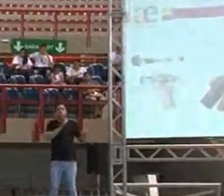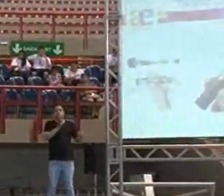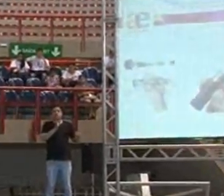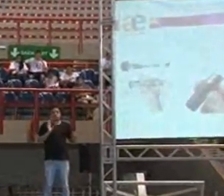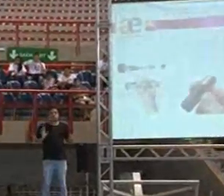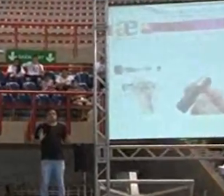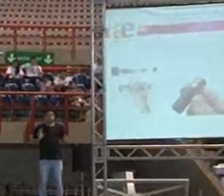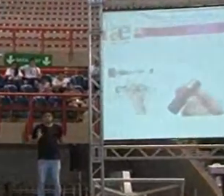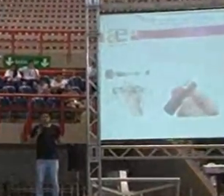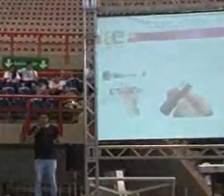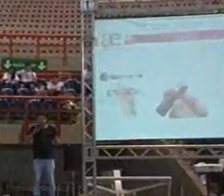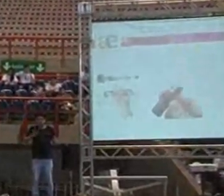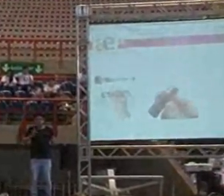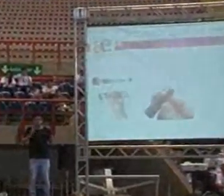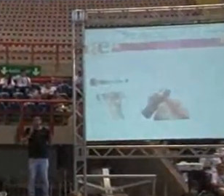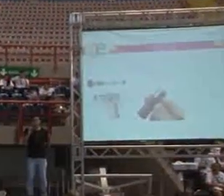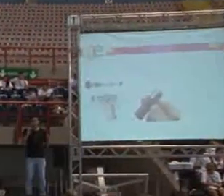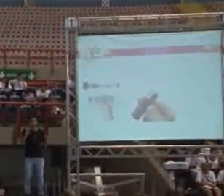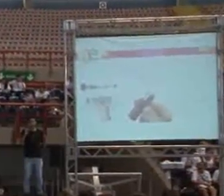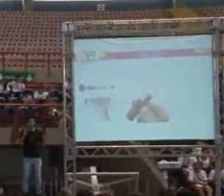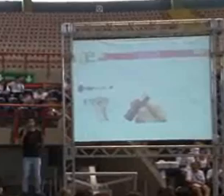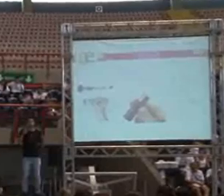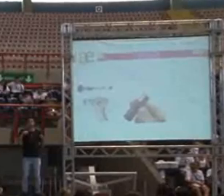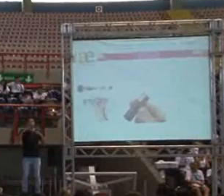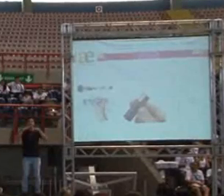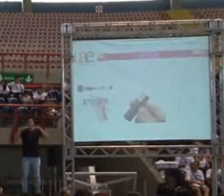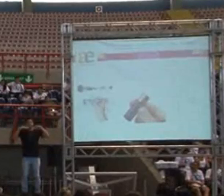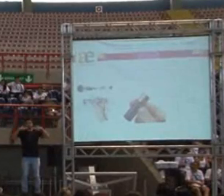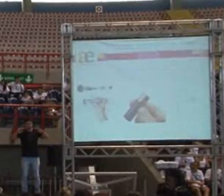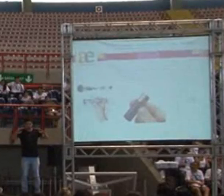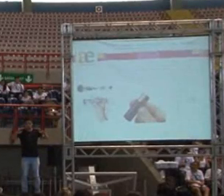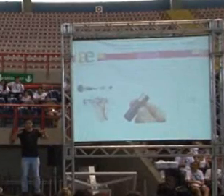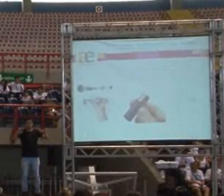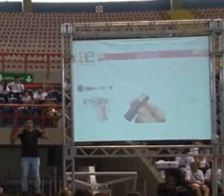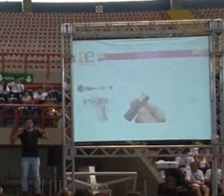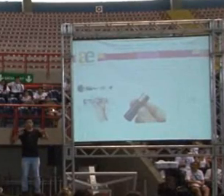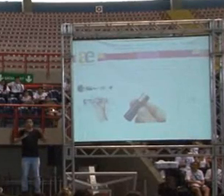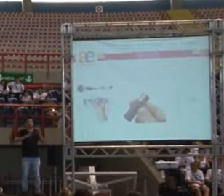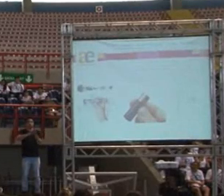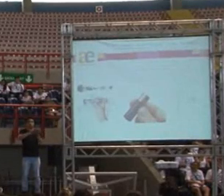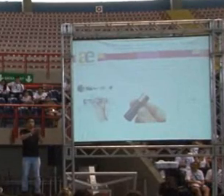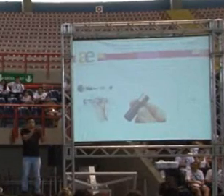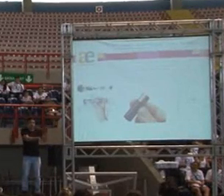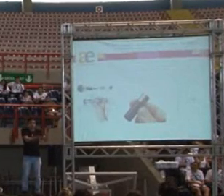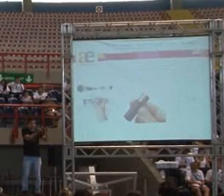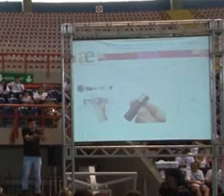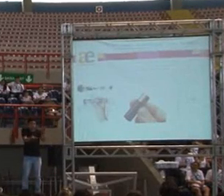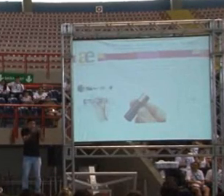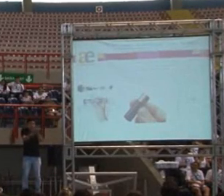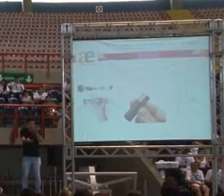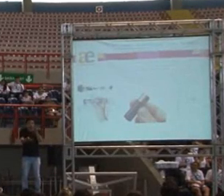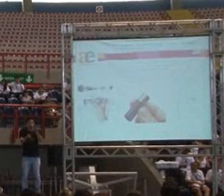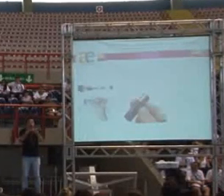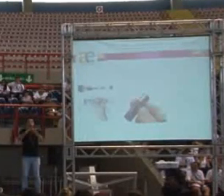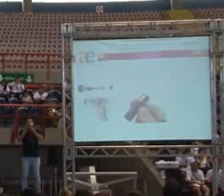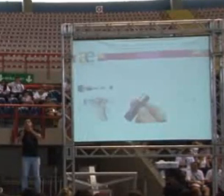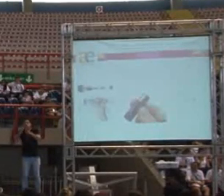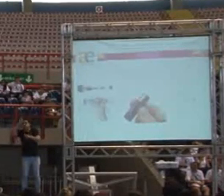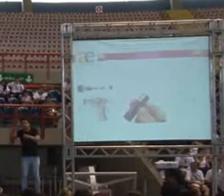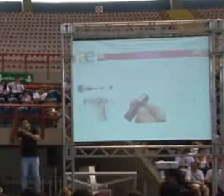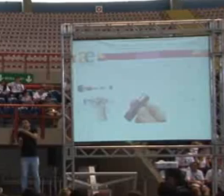conhece, que diz assim: na natureza nada se perde, nada se